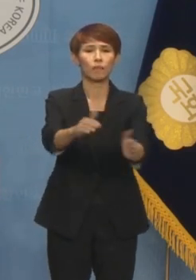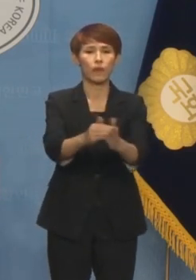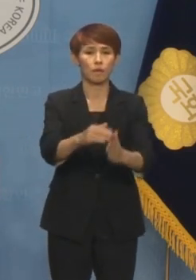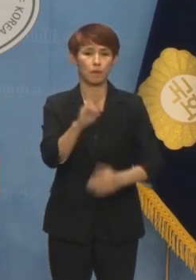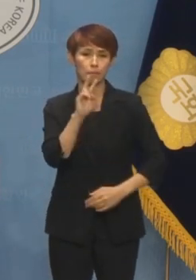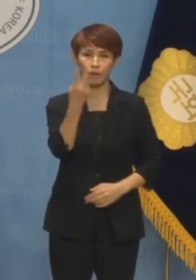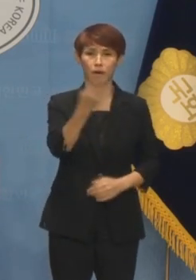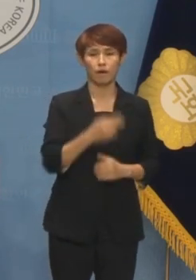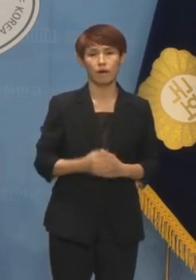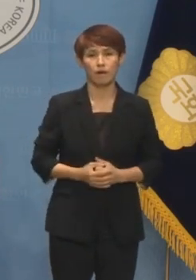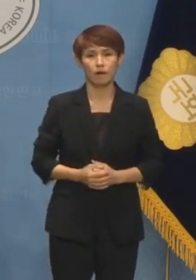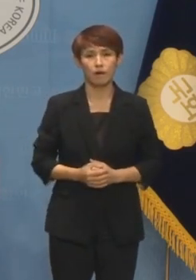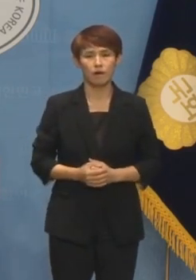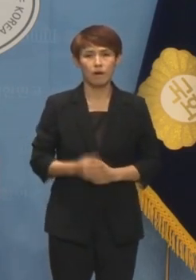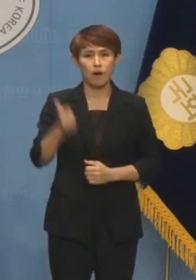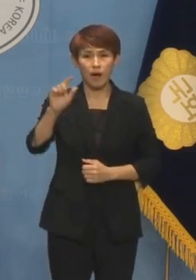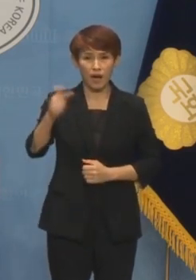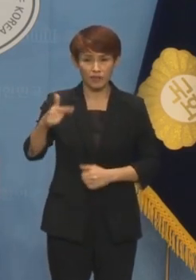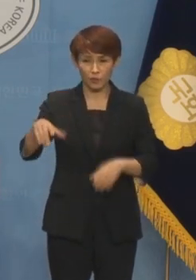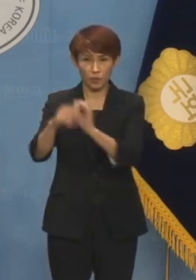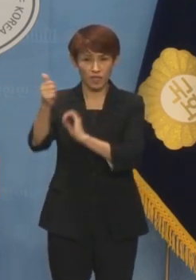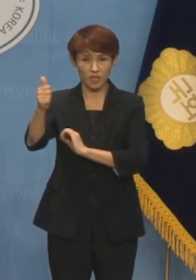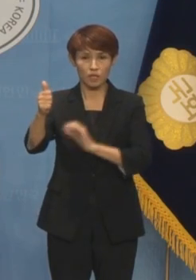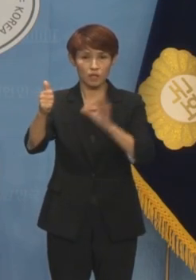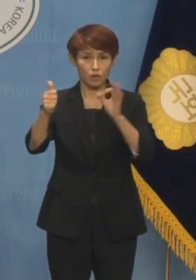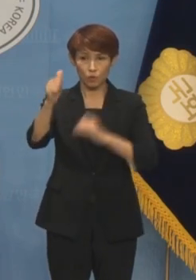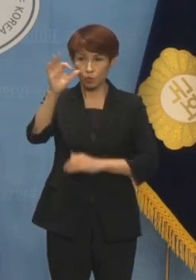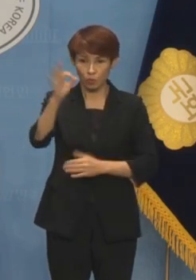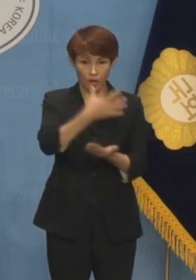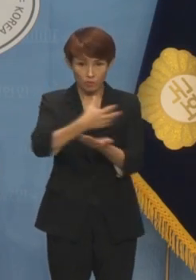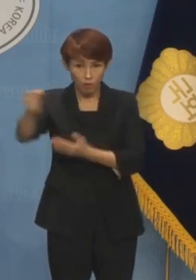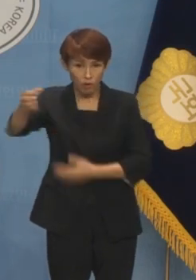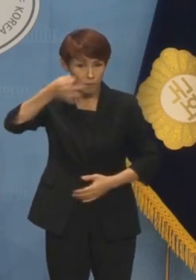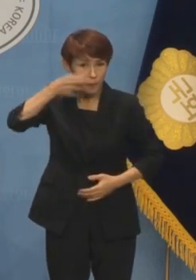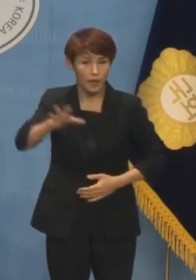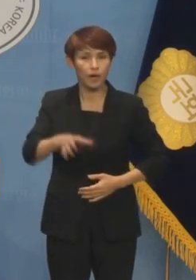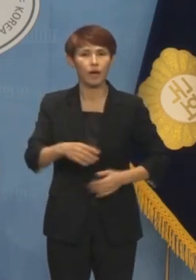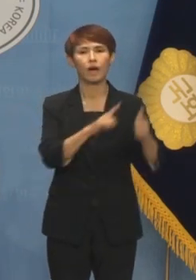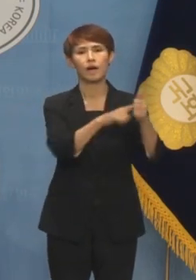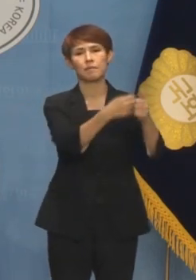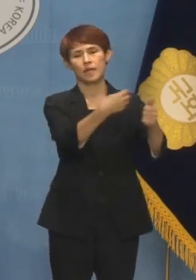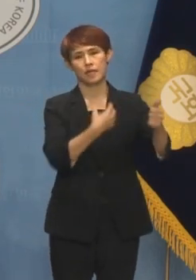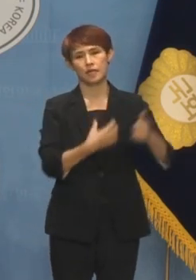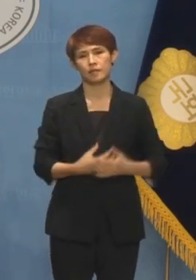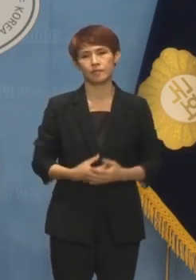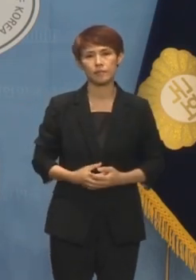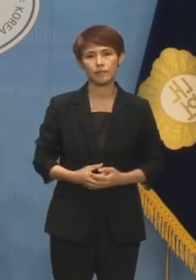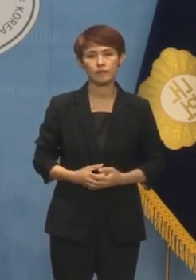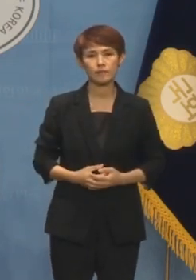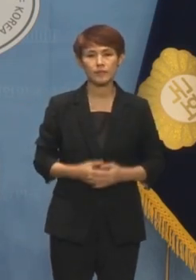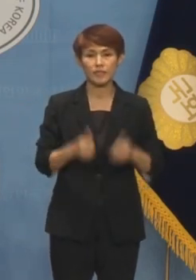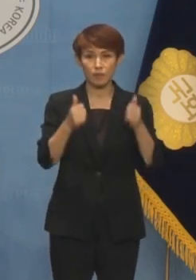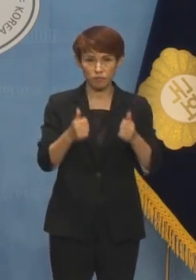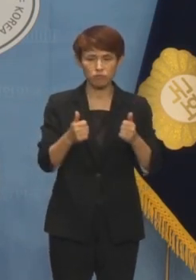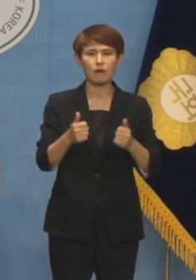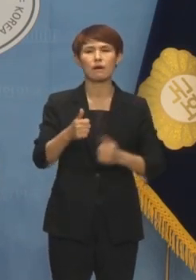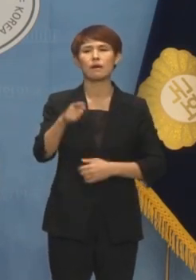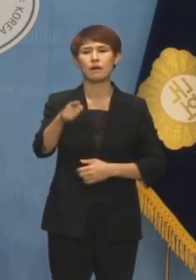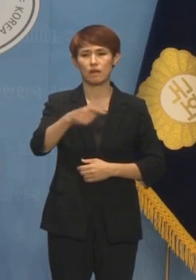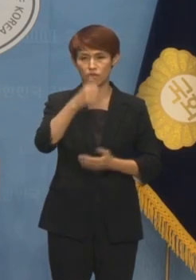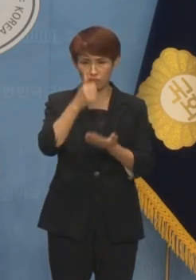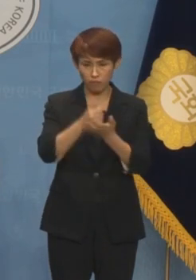바꿨습니다. 한 전 총리가 돈을 가져가는 것도 보지 못했다고 증언했습니다. 이에 재판부는 혐의 사실을